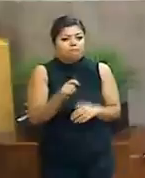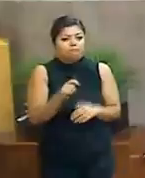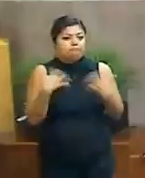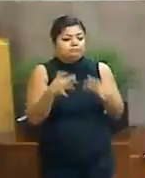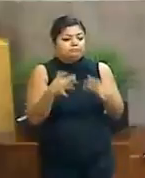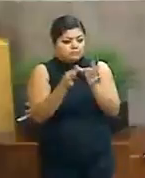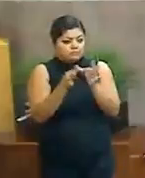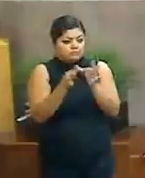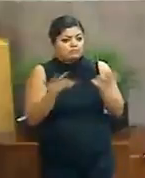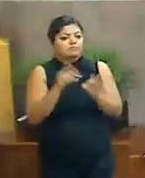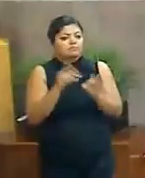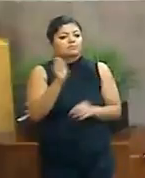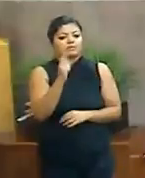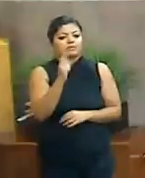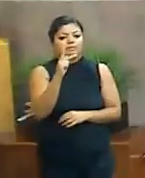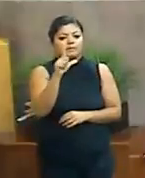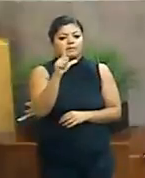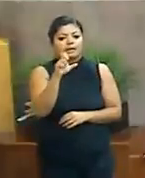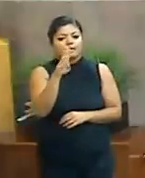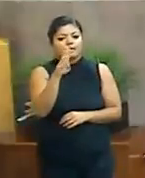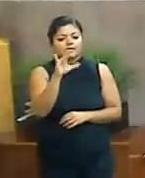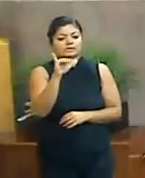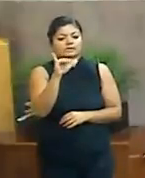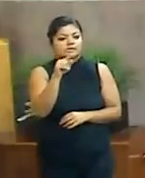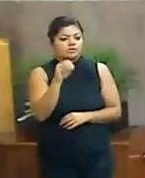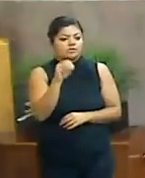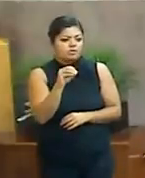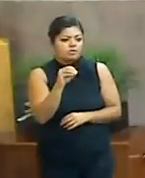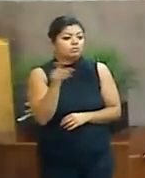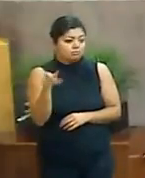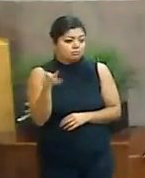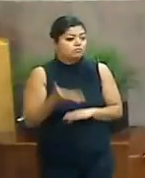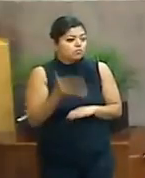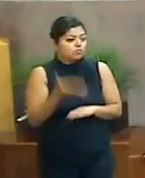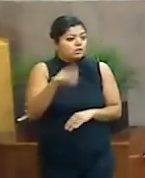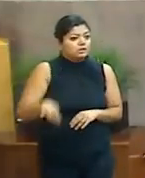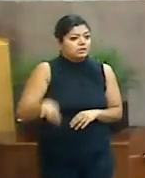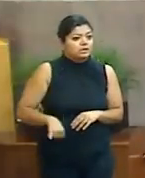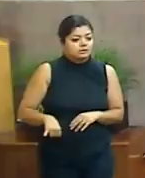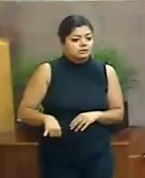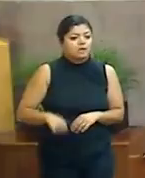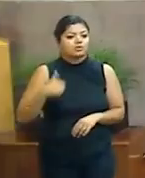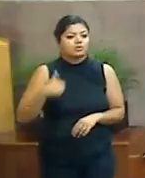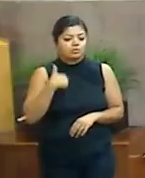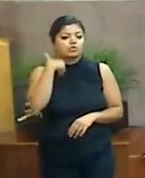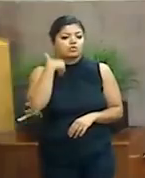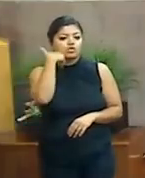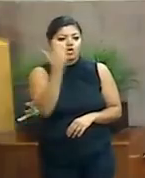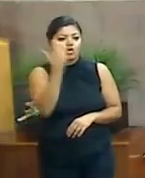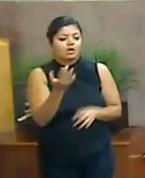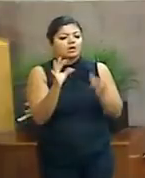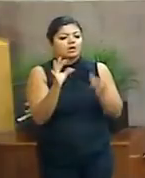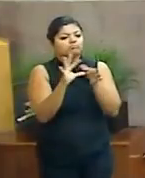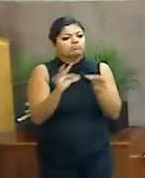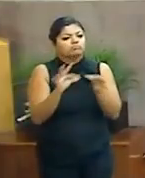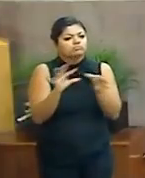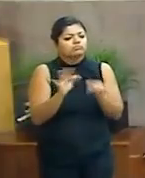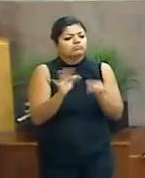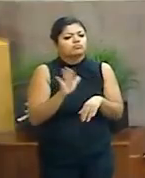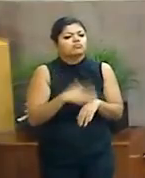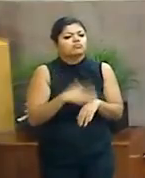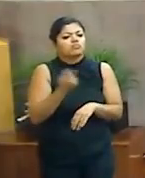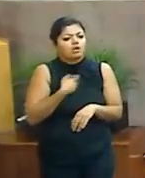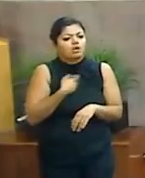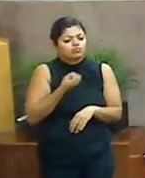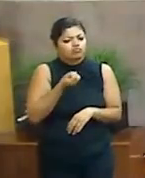vinculado a un plebiscito profesión un tema interesante que quisiera abordar en las razones por las cuales